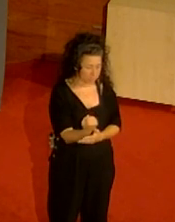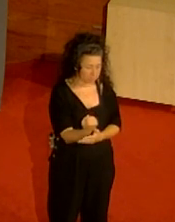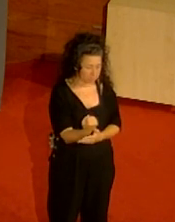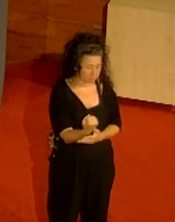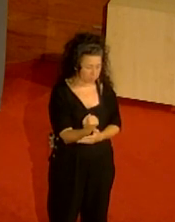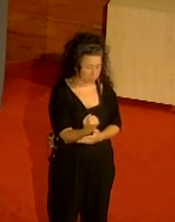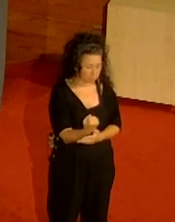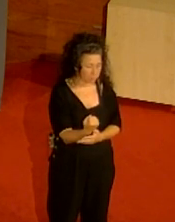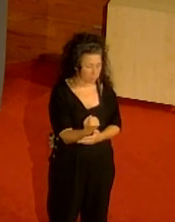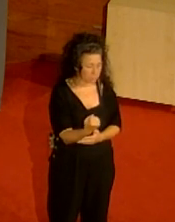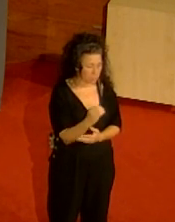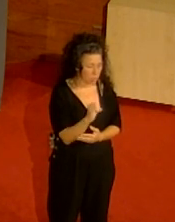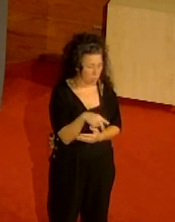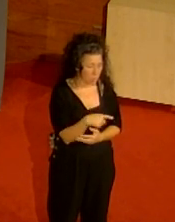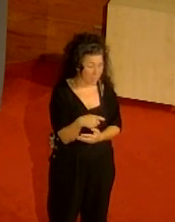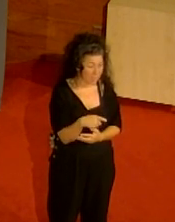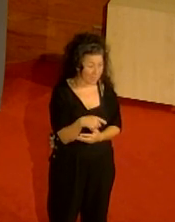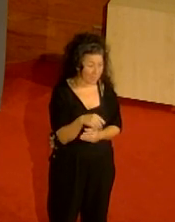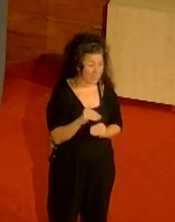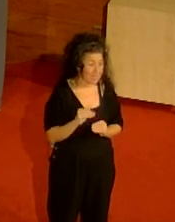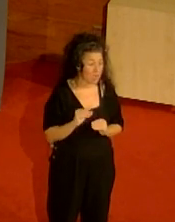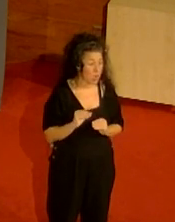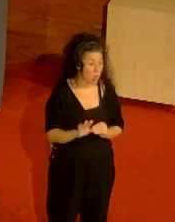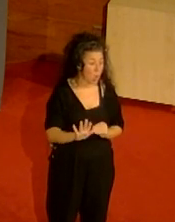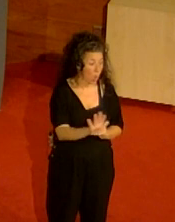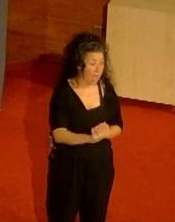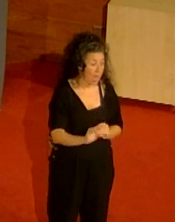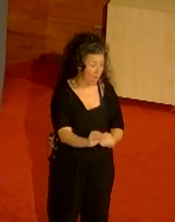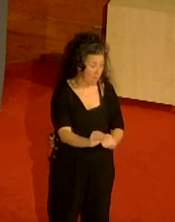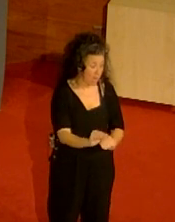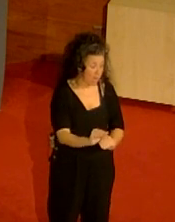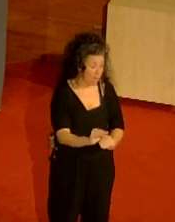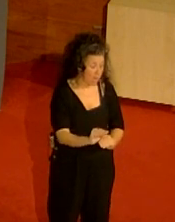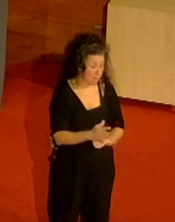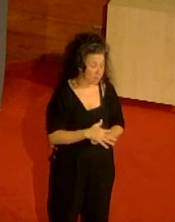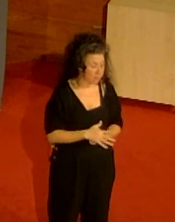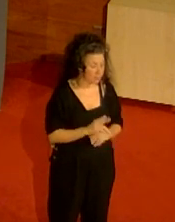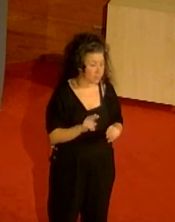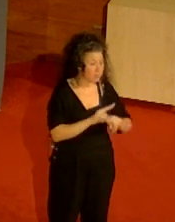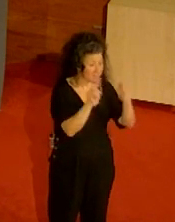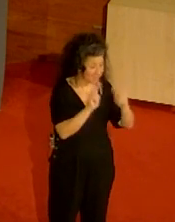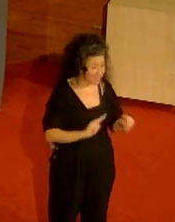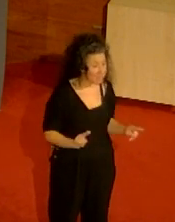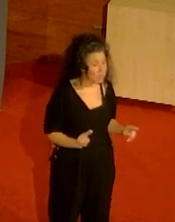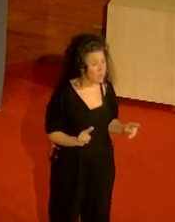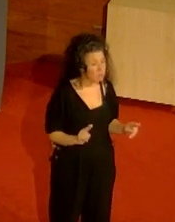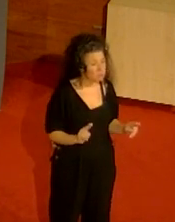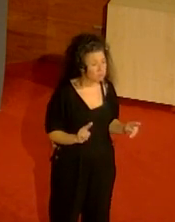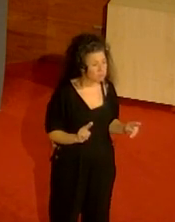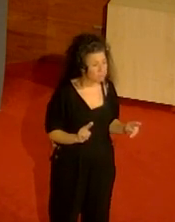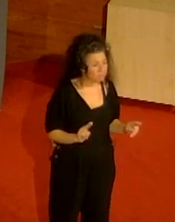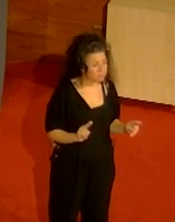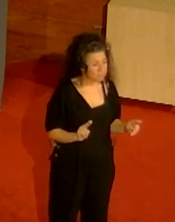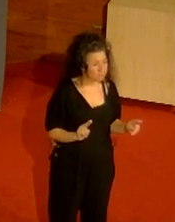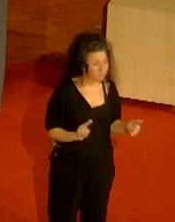local, esto es interesante muchas veces, y luego de las internacionales, pues